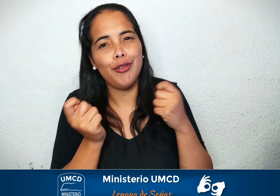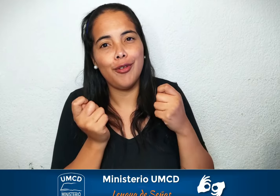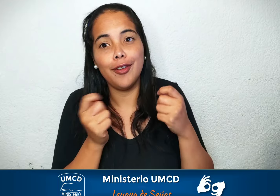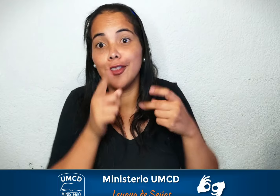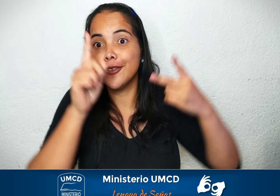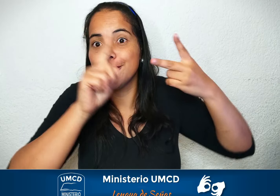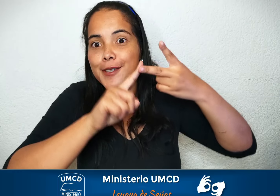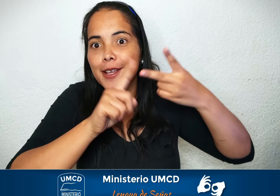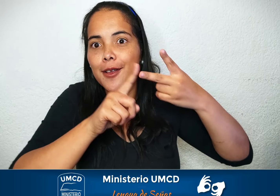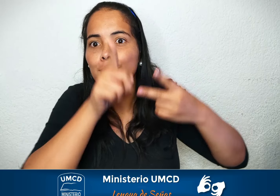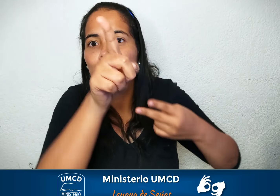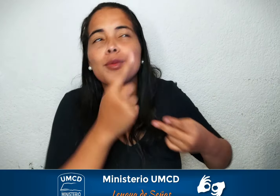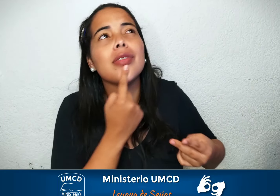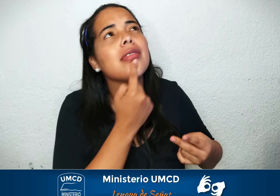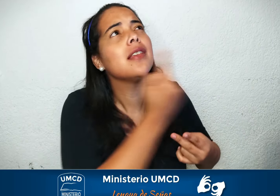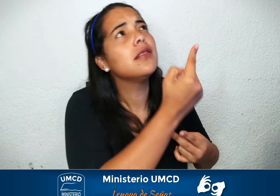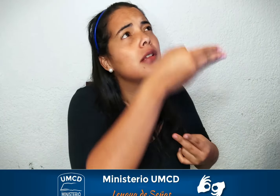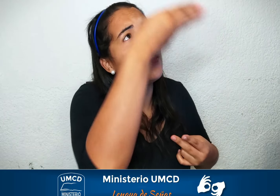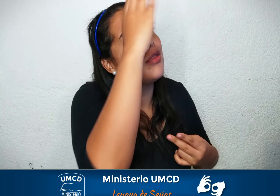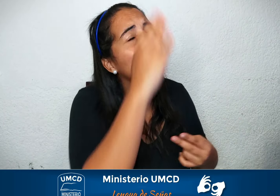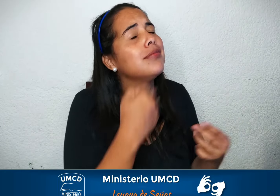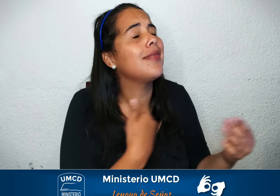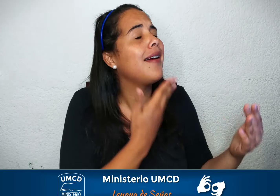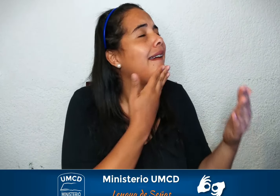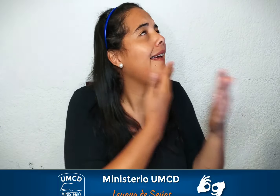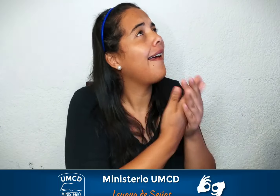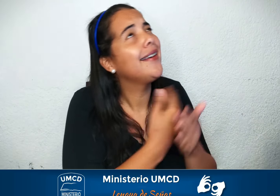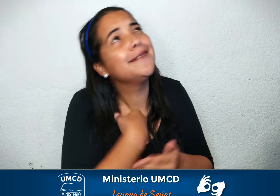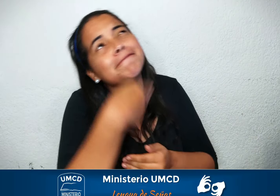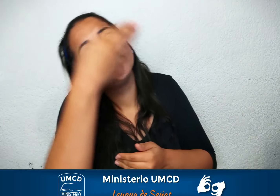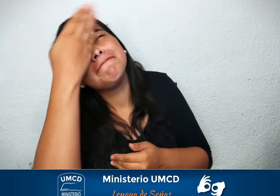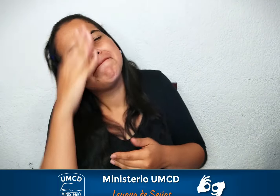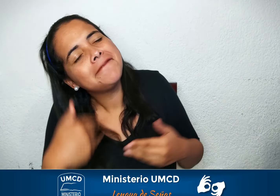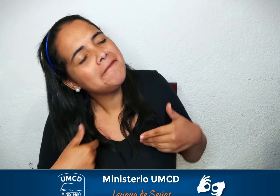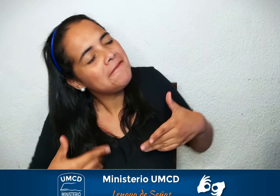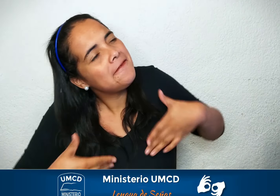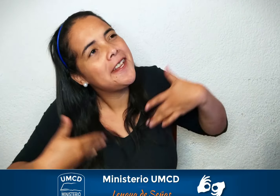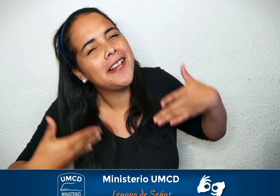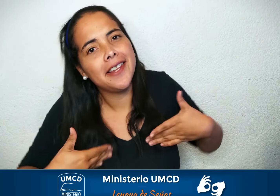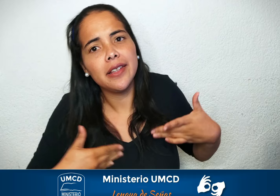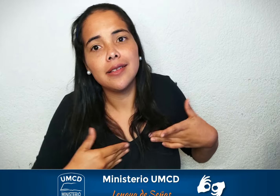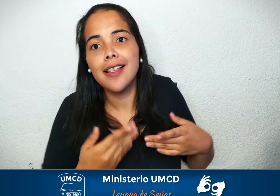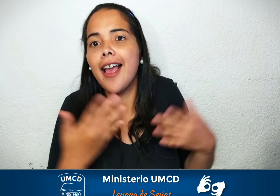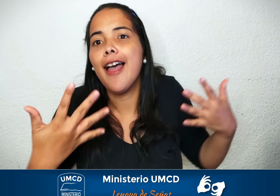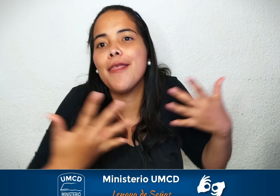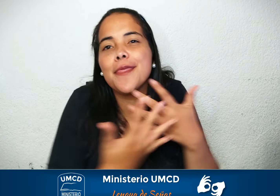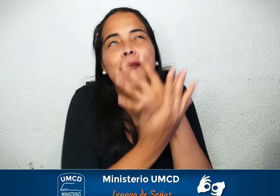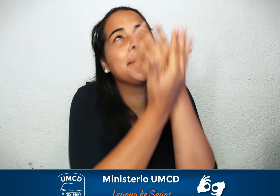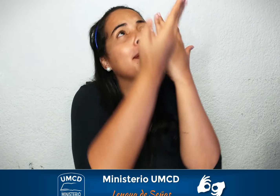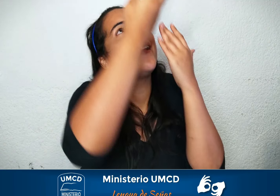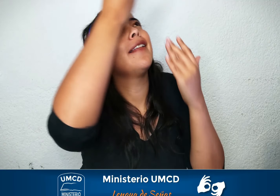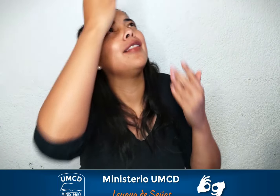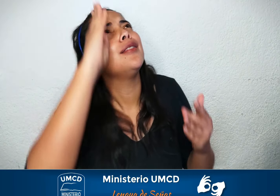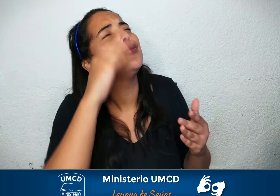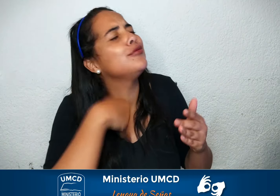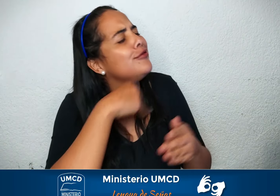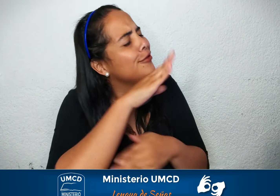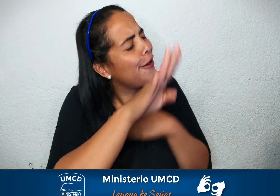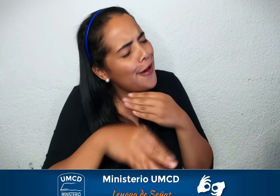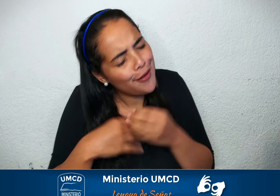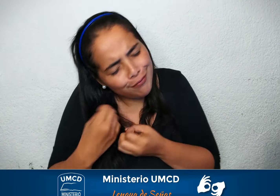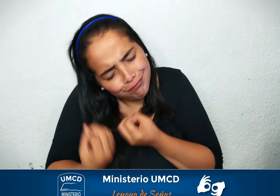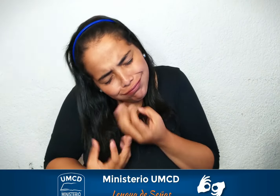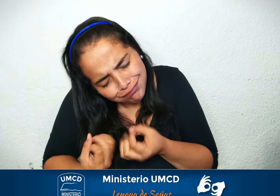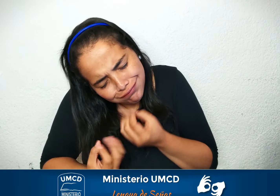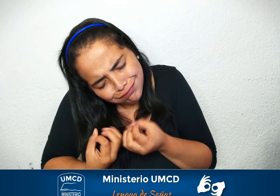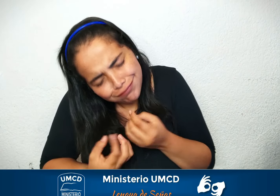como en todo el mundo. Y Él le adoró. Él adoró a Dios y expresó todo lo